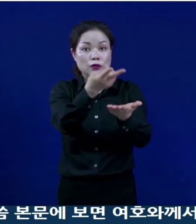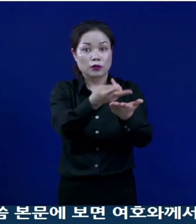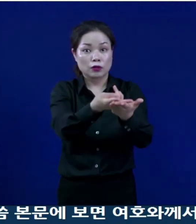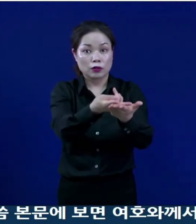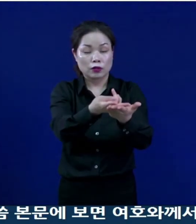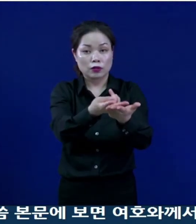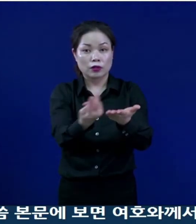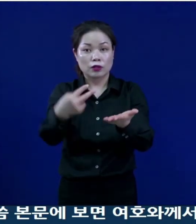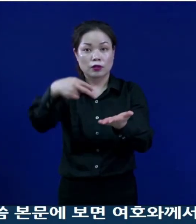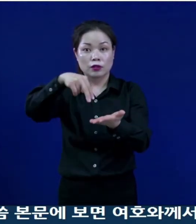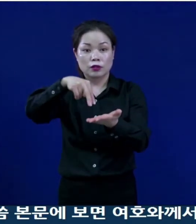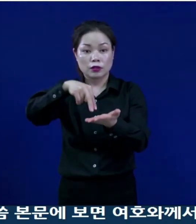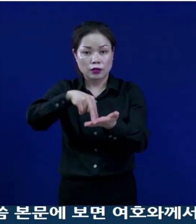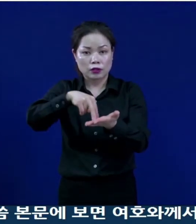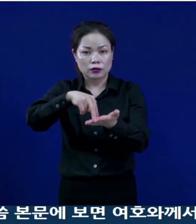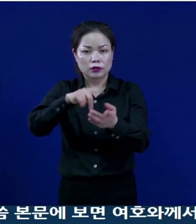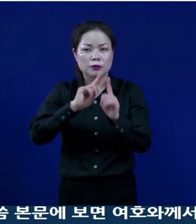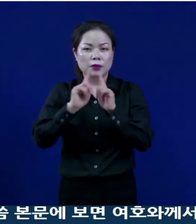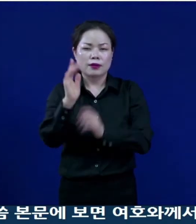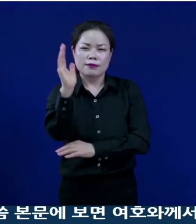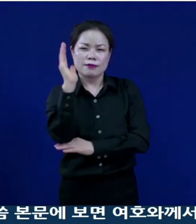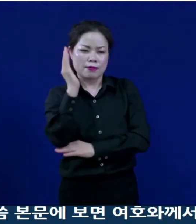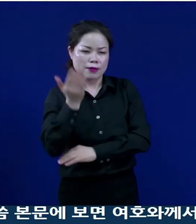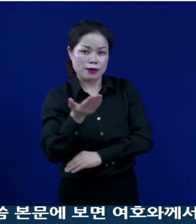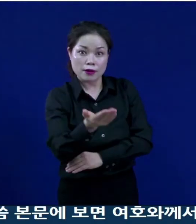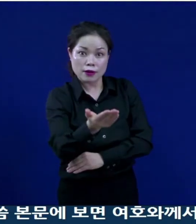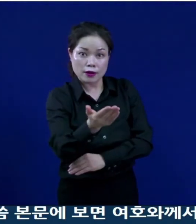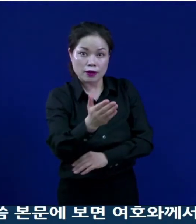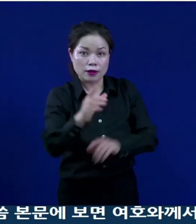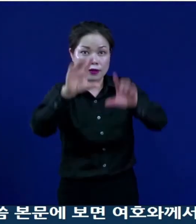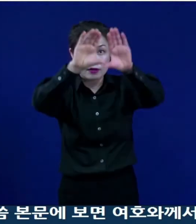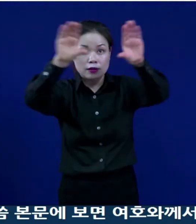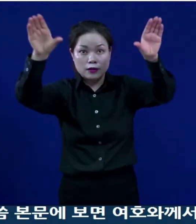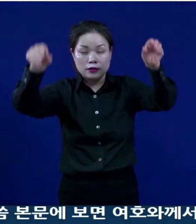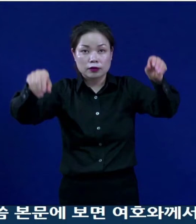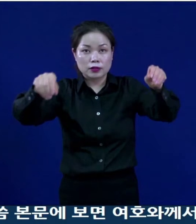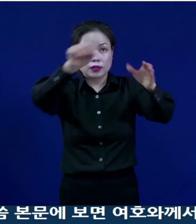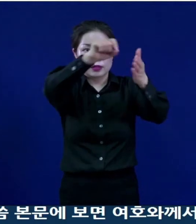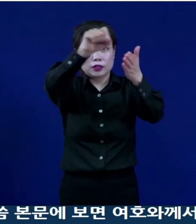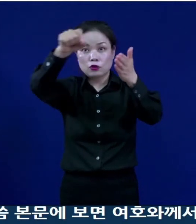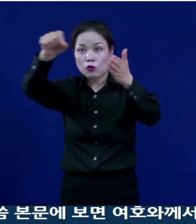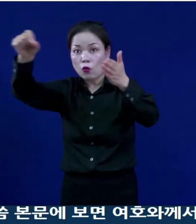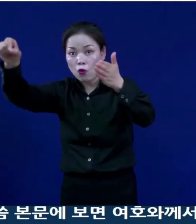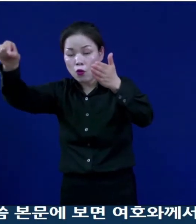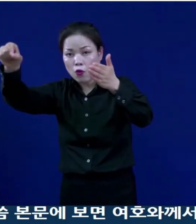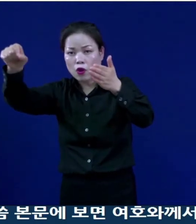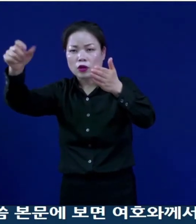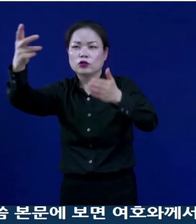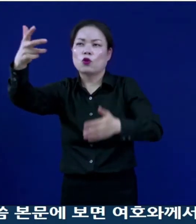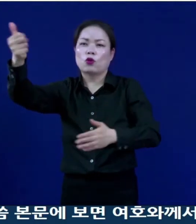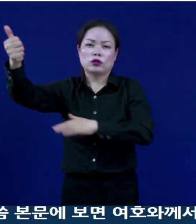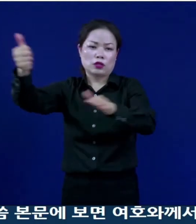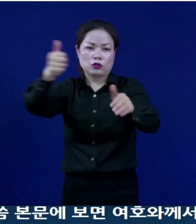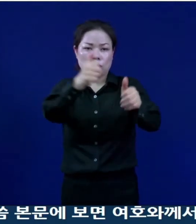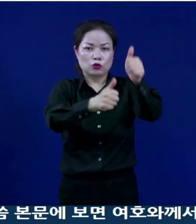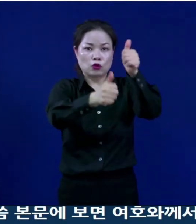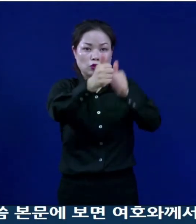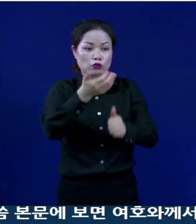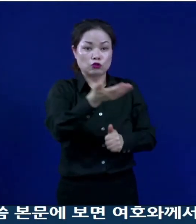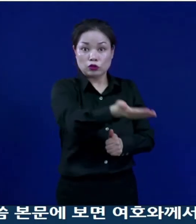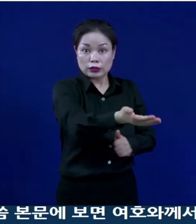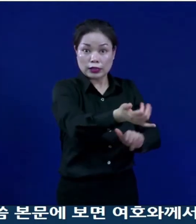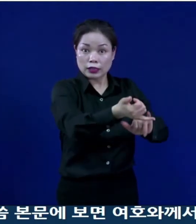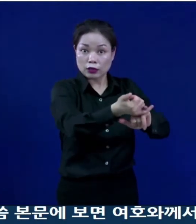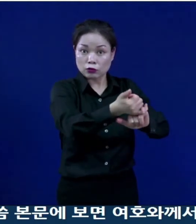때든지 일어날 때든지 이 말씀을 강론하고 또 내 집 문설주와 바깥문에 기록하라. 그리하면 여호와께서 너희 조상에게 주리라고